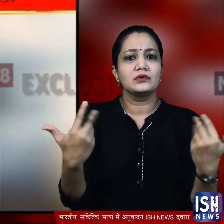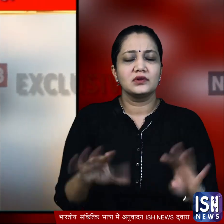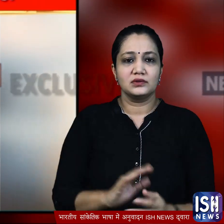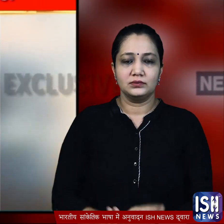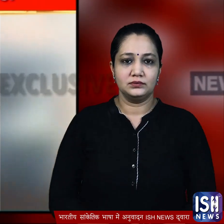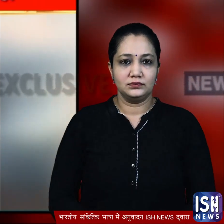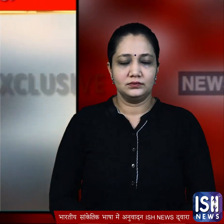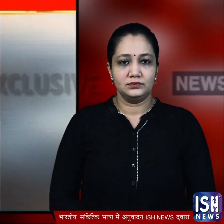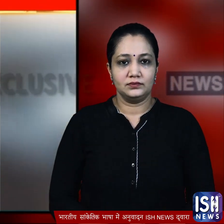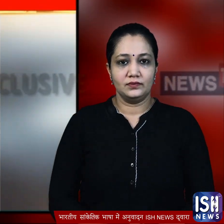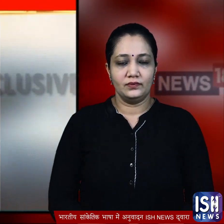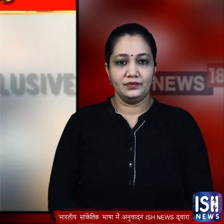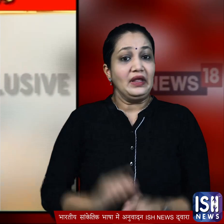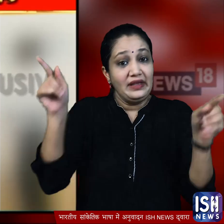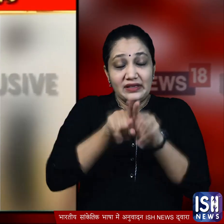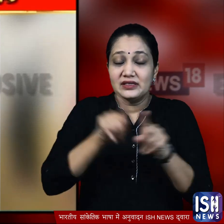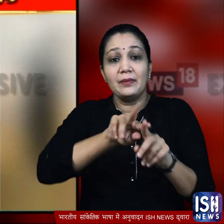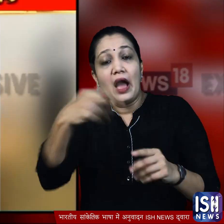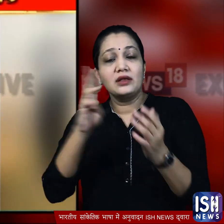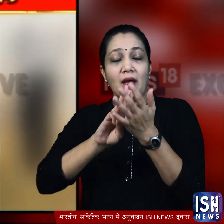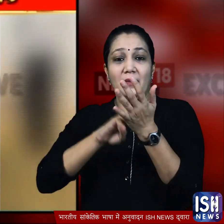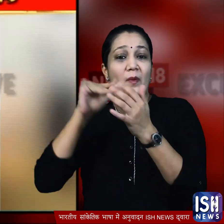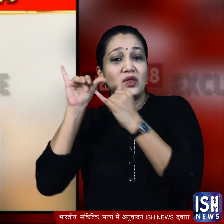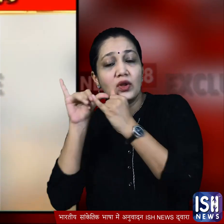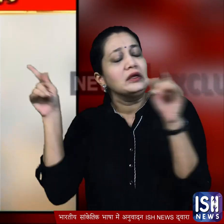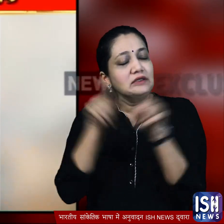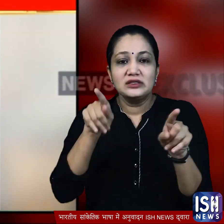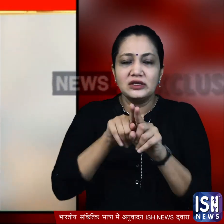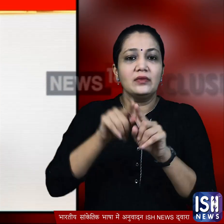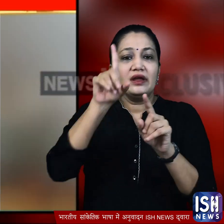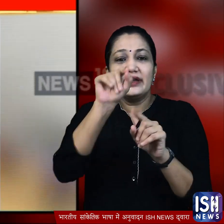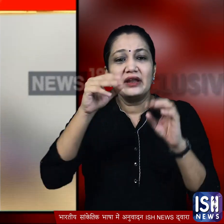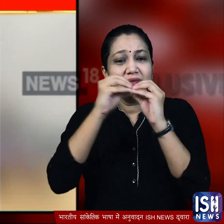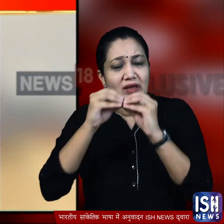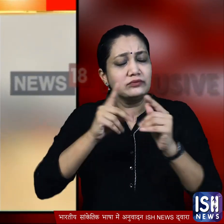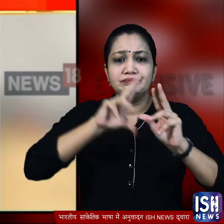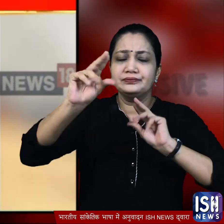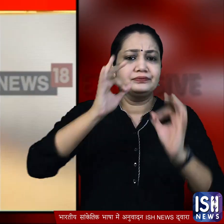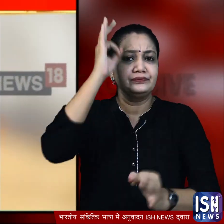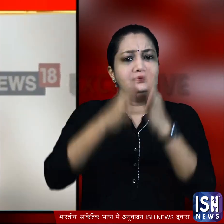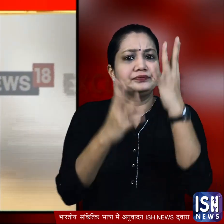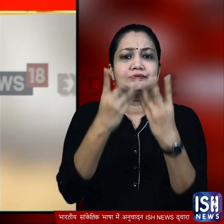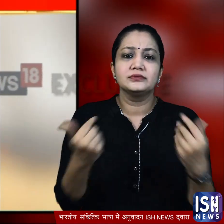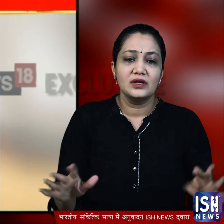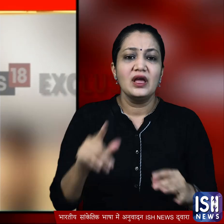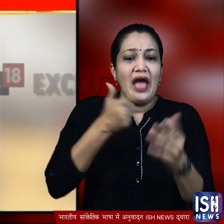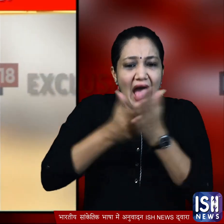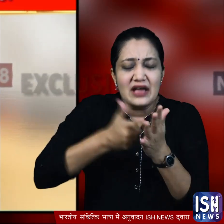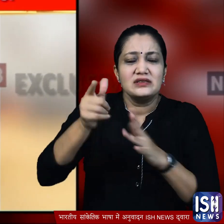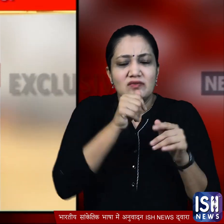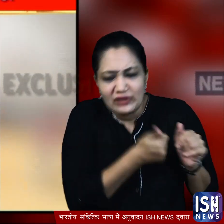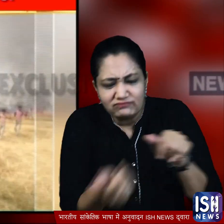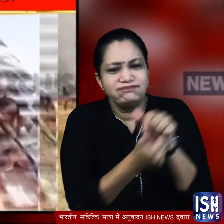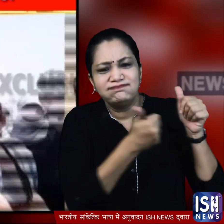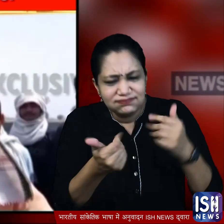कुछ यही हाल मथुरा का भी दिखा। वहां भी करीब 10 बीघा गेहूं की फसल आग की भेंट चढ़ गई। किसानों ने किसी तरह आग बुझाने की कोशिश भी की, लेकिन